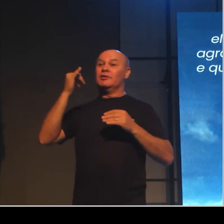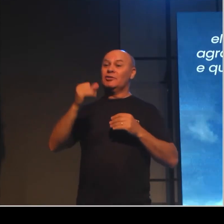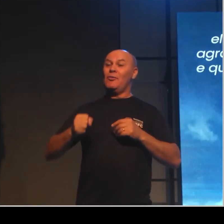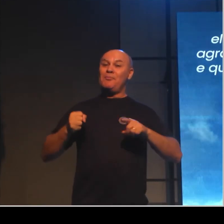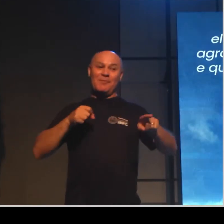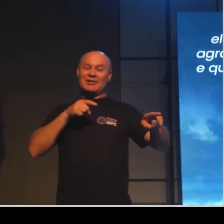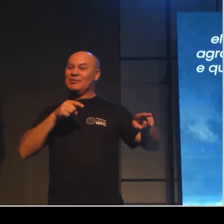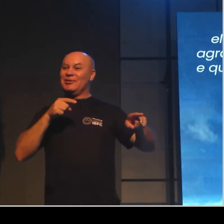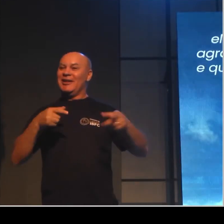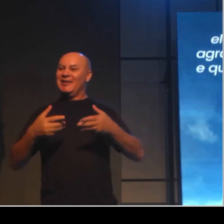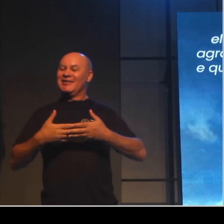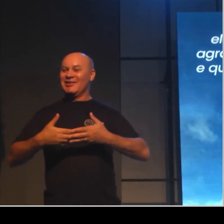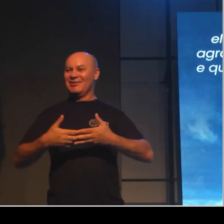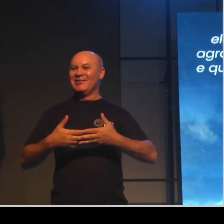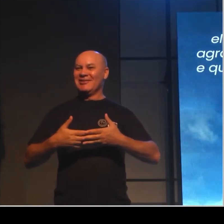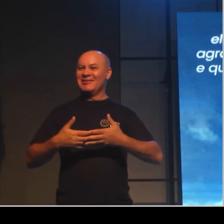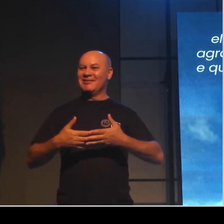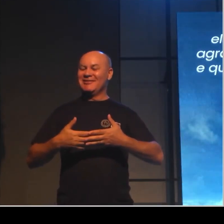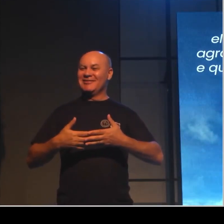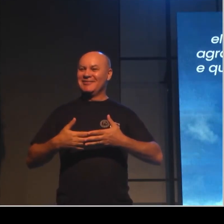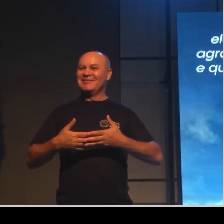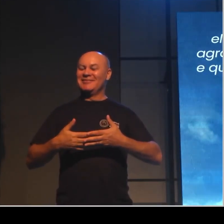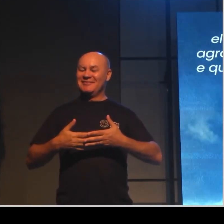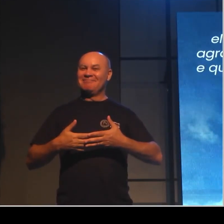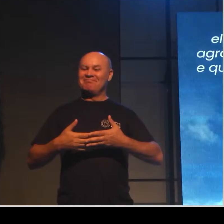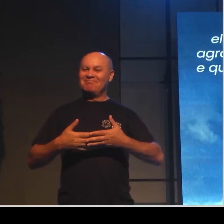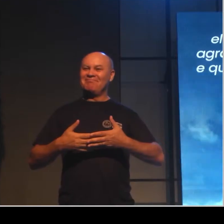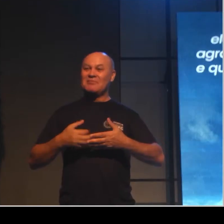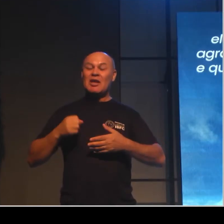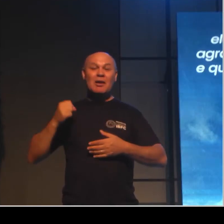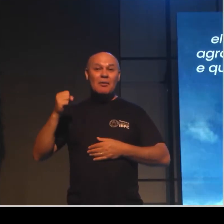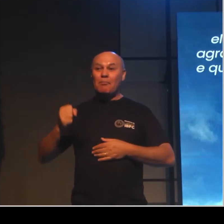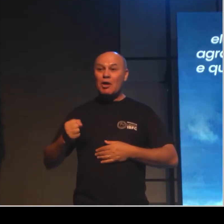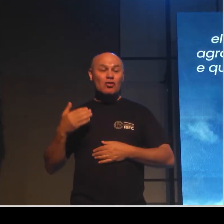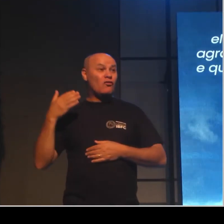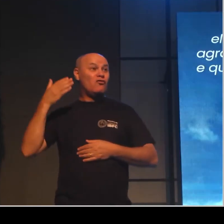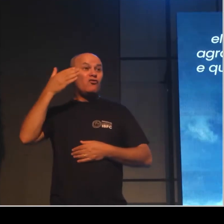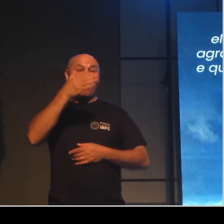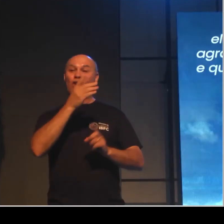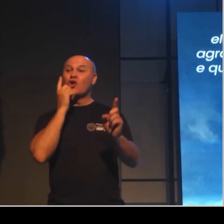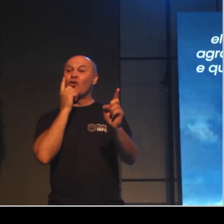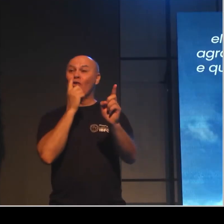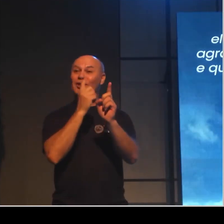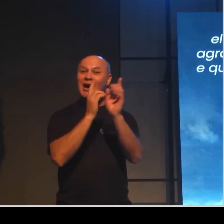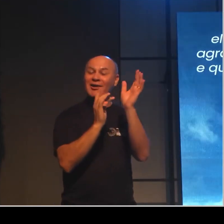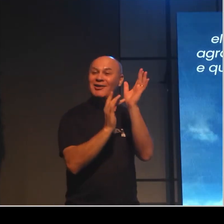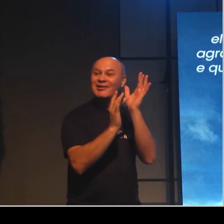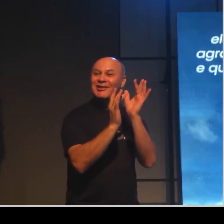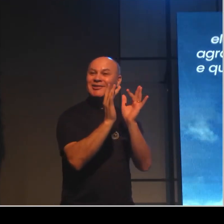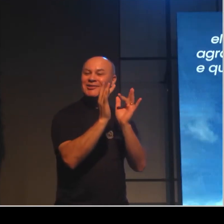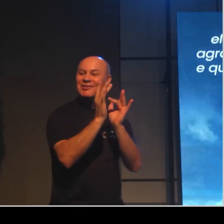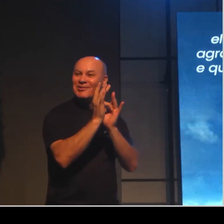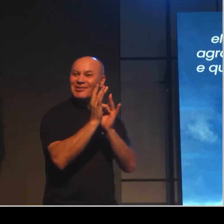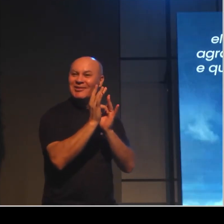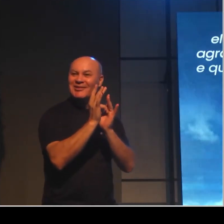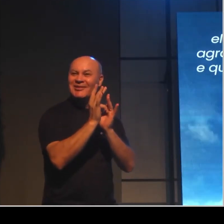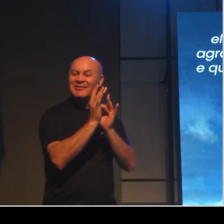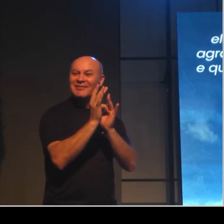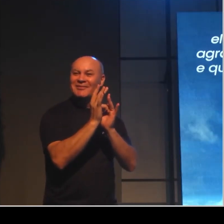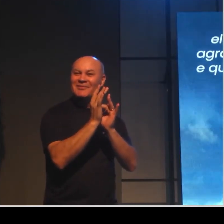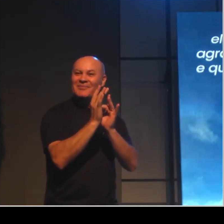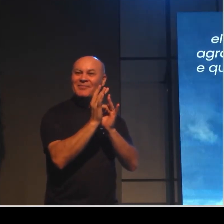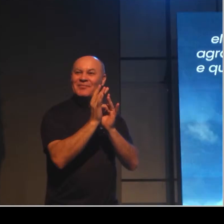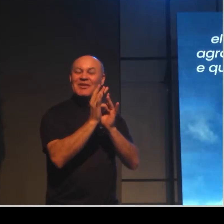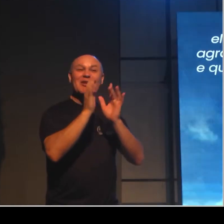Eles foram, viram e voltaram. Só que eles não voltaram mais como eram antes.